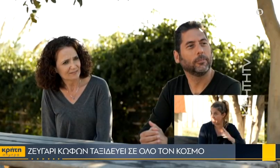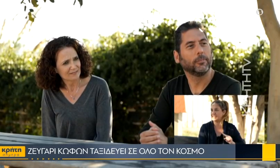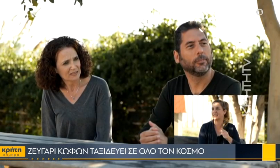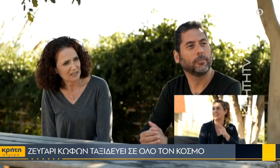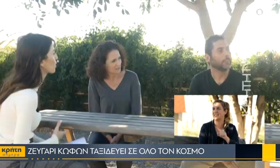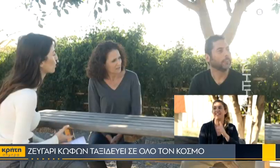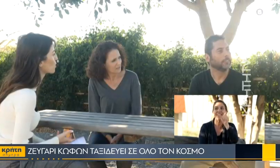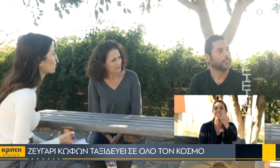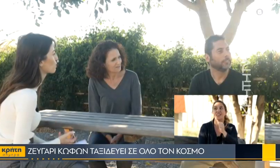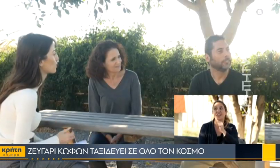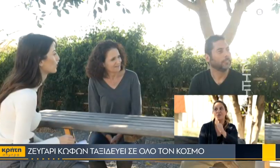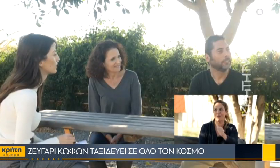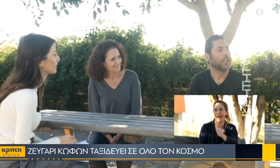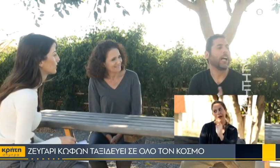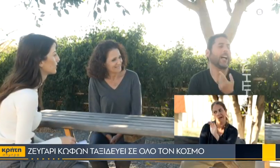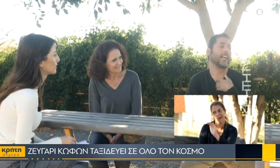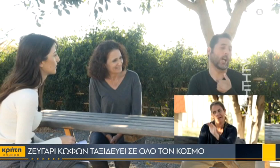κατά κάποιο τρόπο στο δικό της κόσμο?